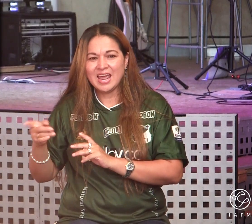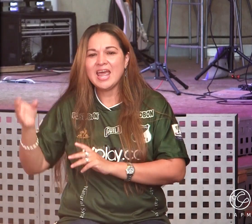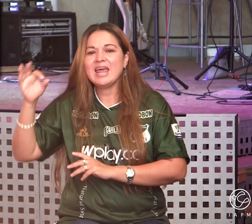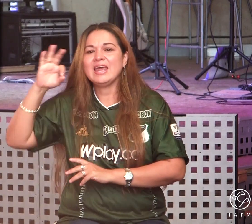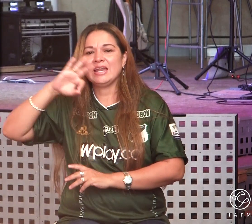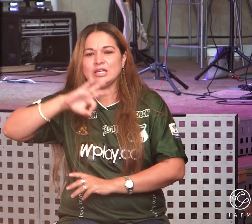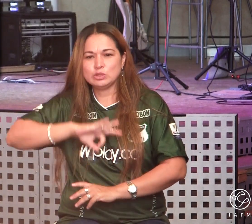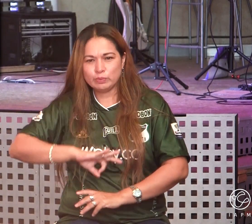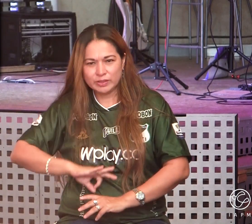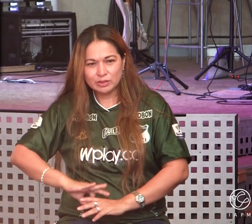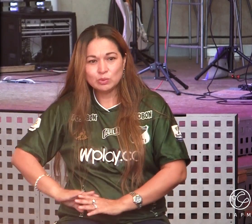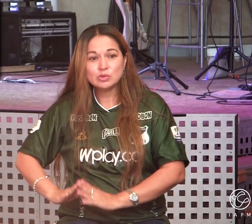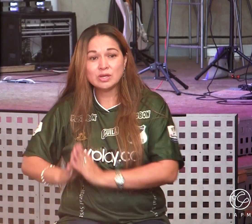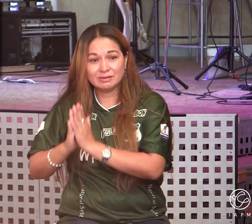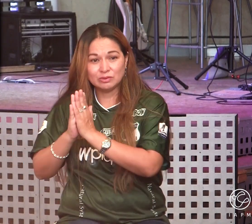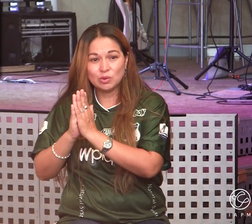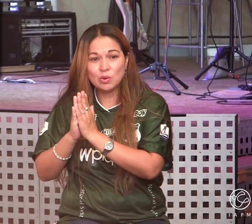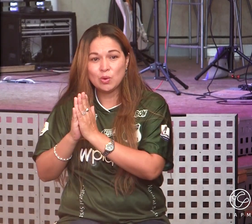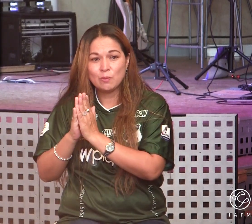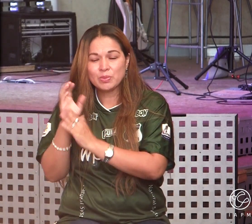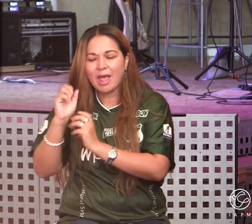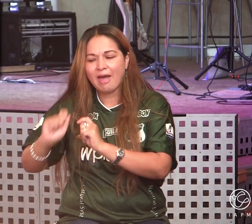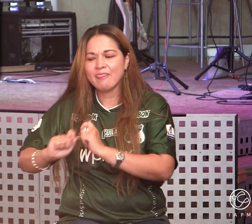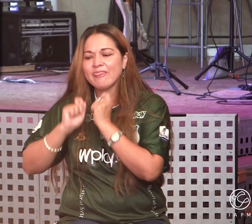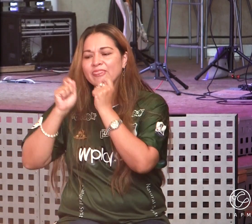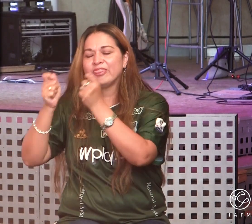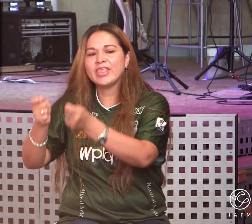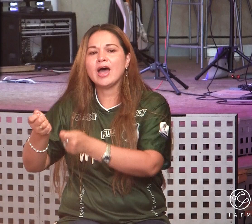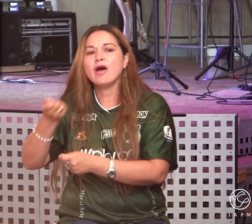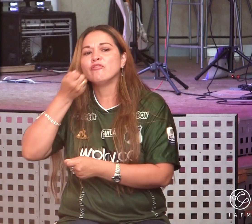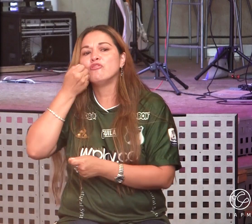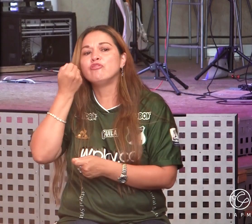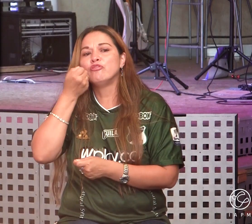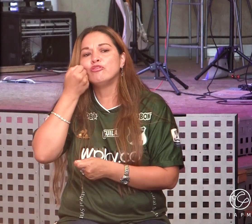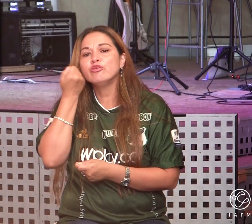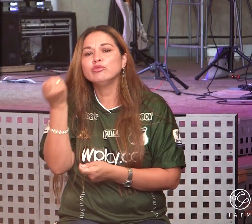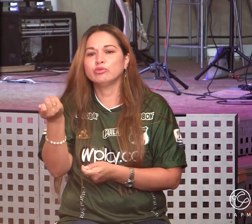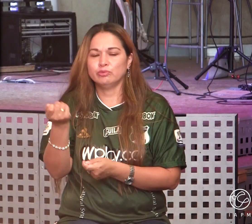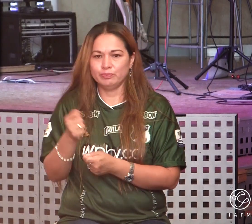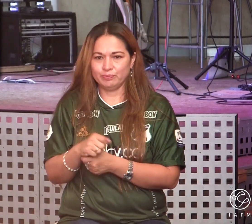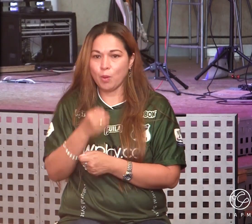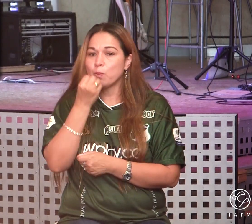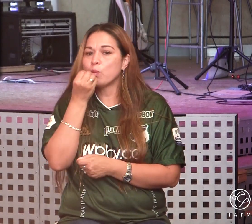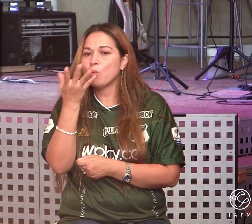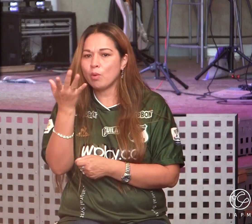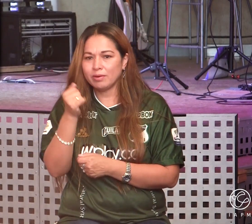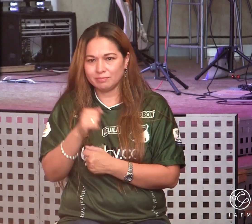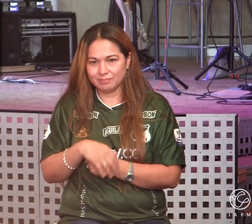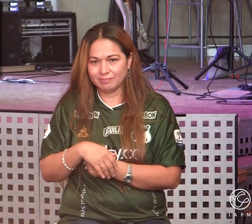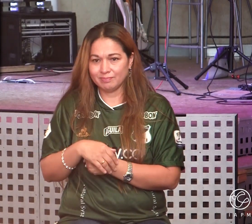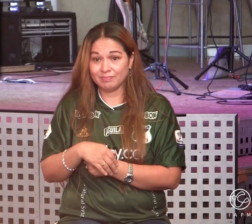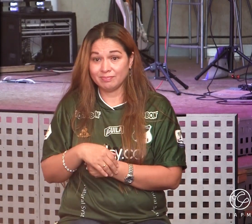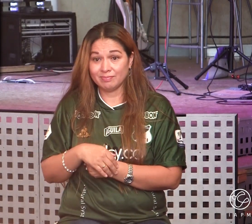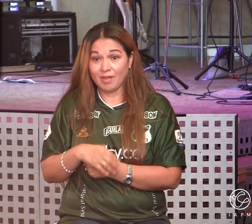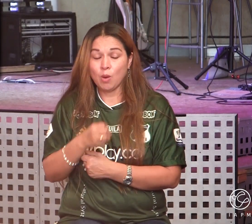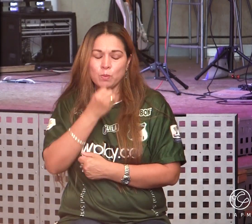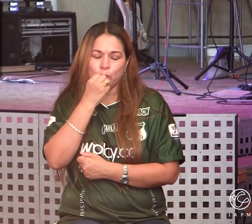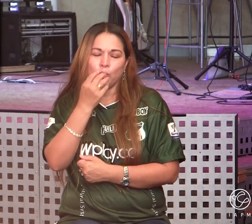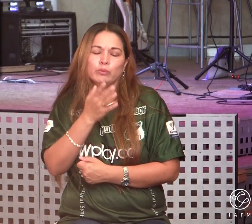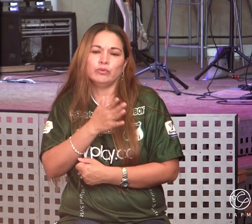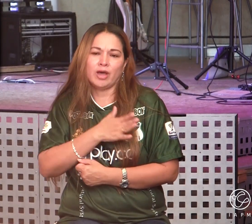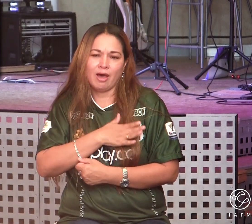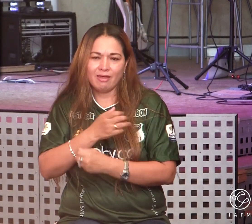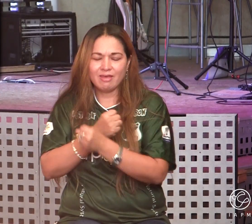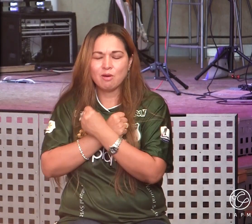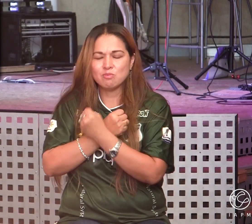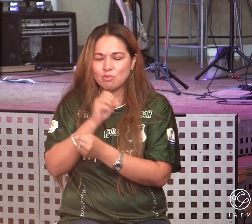de Sara y Abraham. Dios les había prometido un hijo. ¿Y qué empiezan a conversar ellos? Bueno, ¿cómo es que Dios lo va a hacer? Pues hagamos algo para